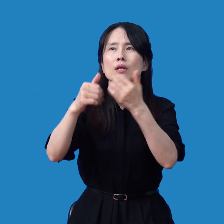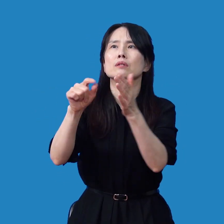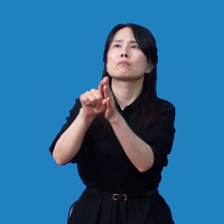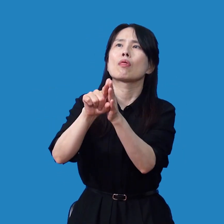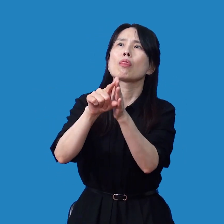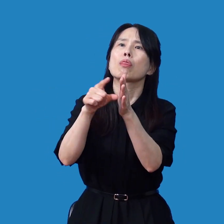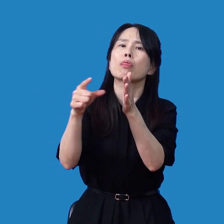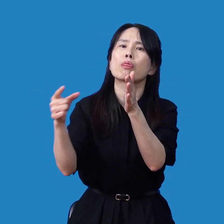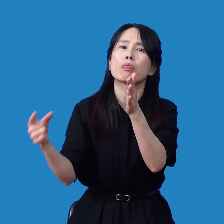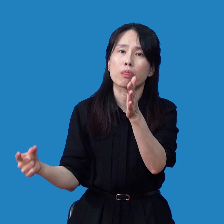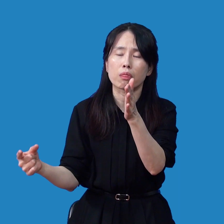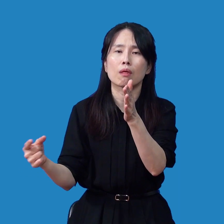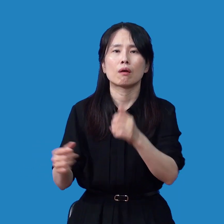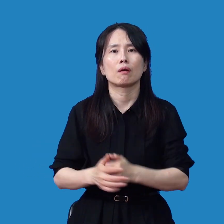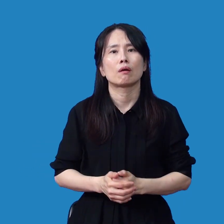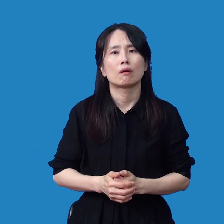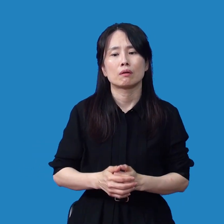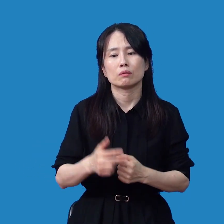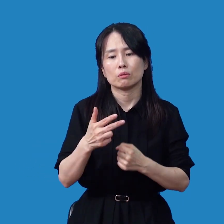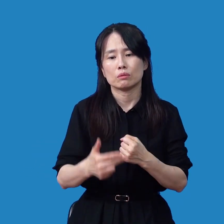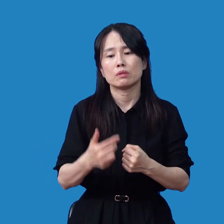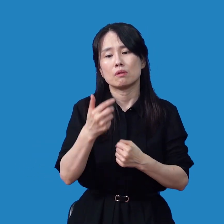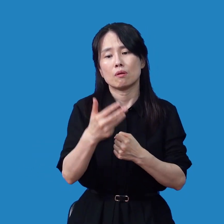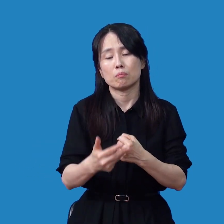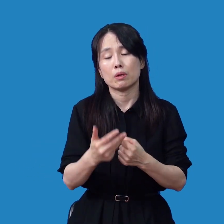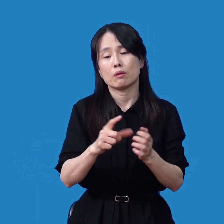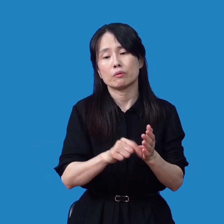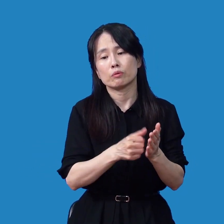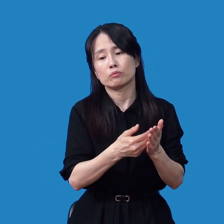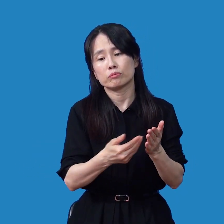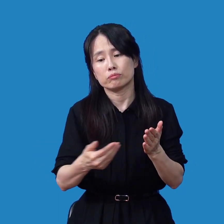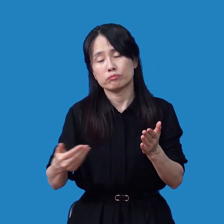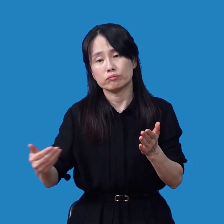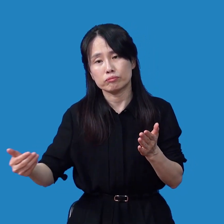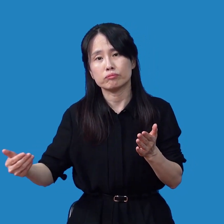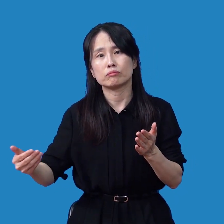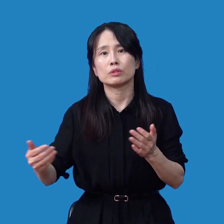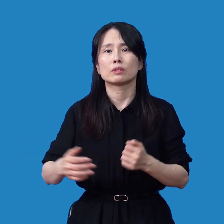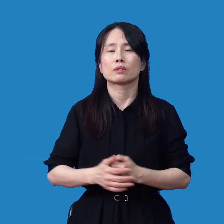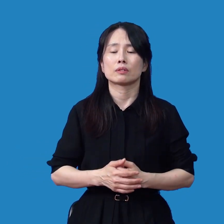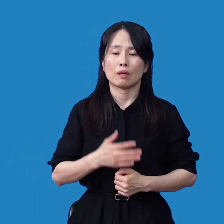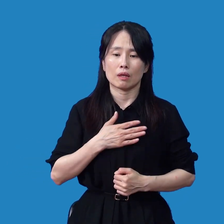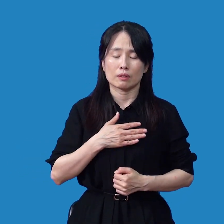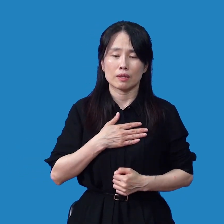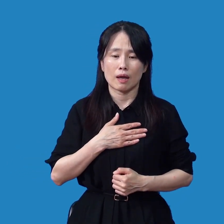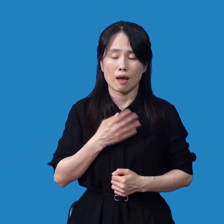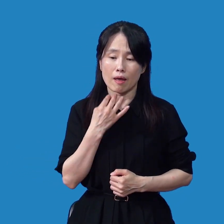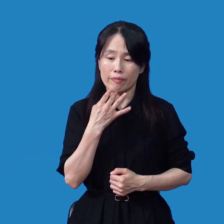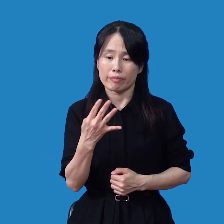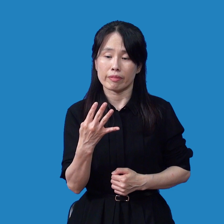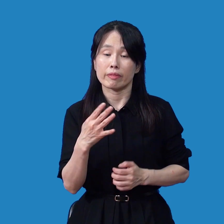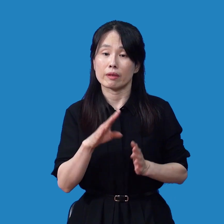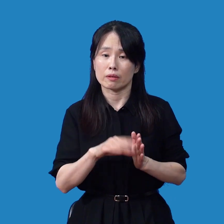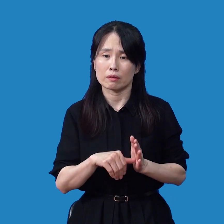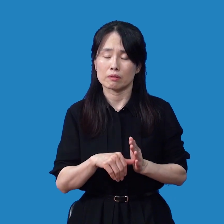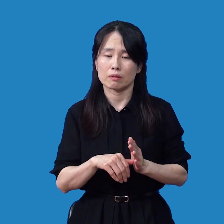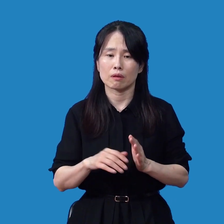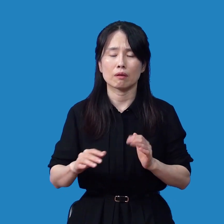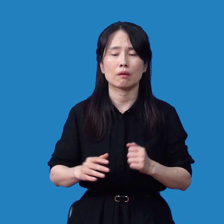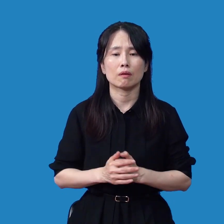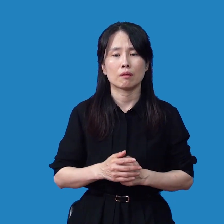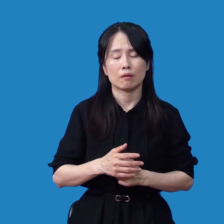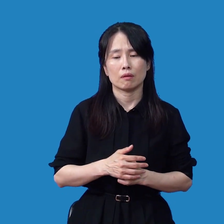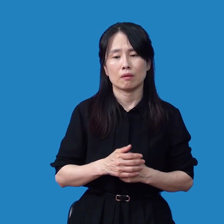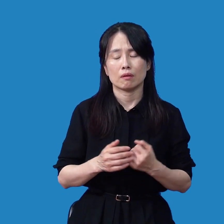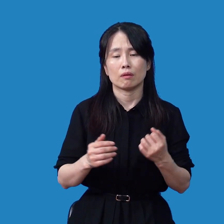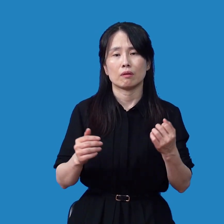떠나버렸습니다. 그리고 7, 8년 세월이 지나서 자기가 이제 4살이 됐는데 가정에 큰